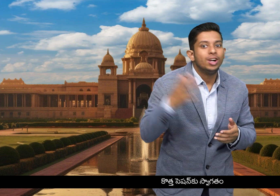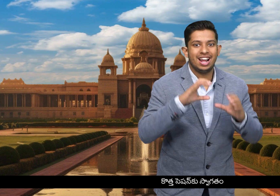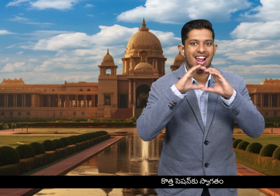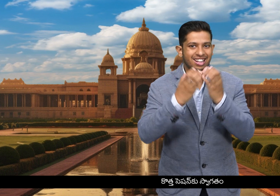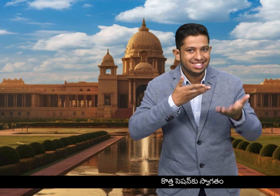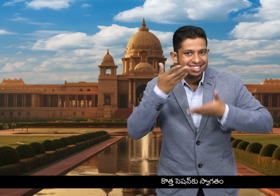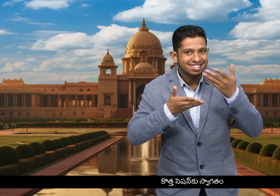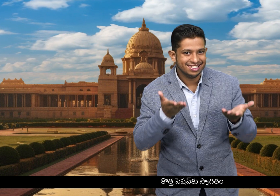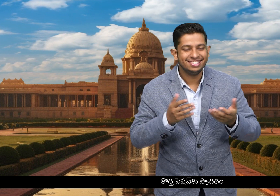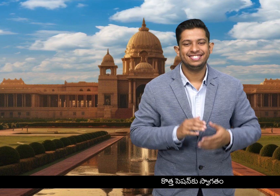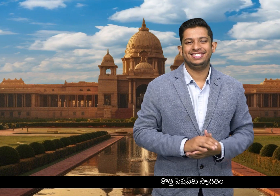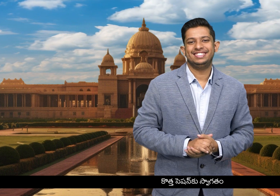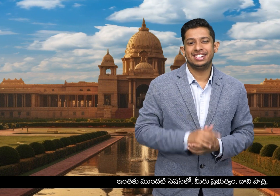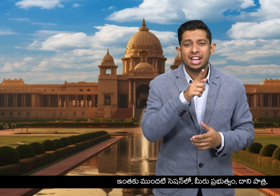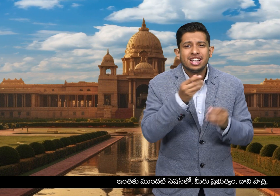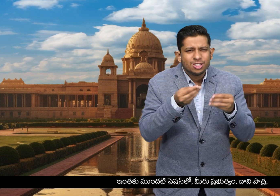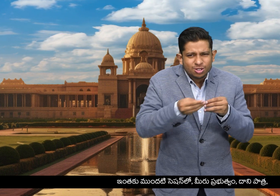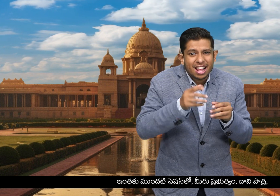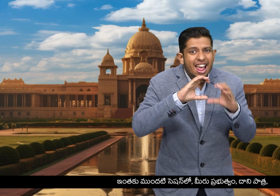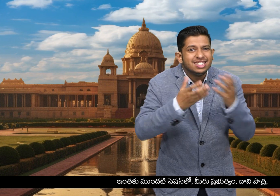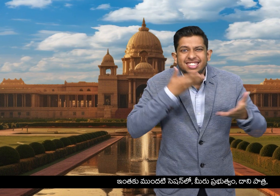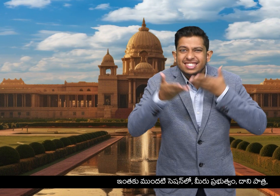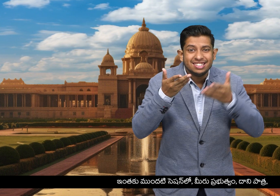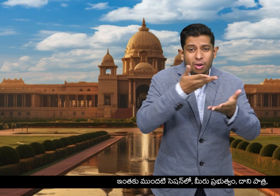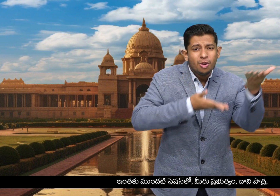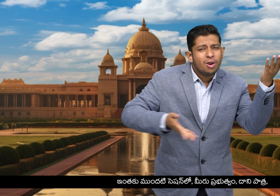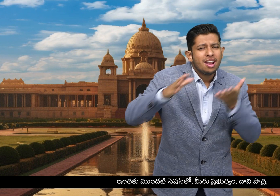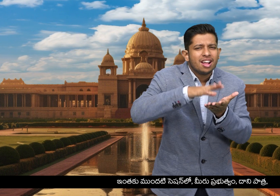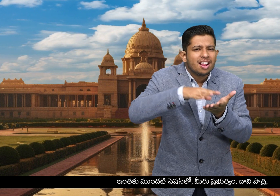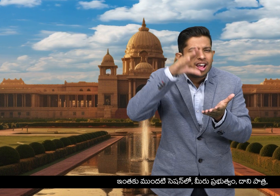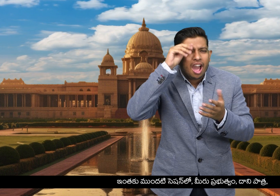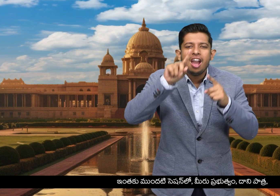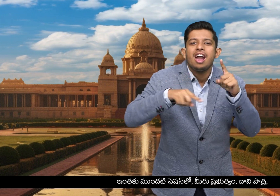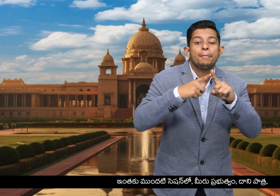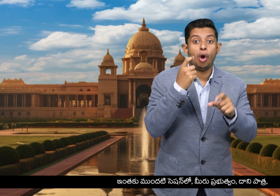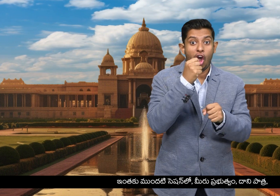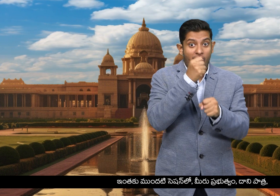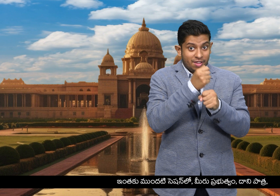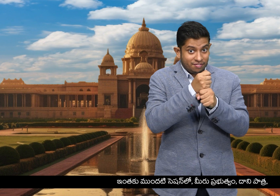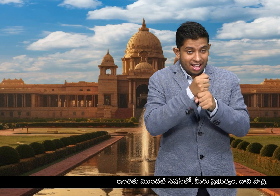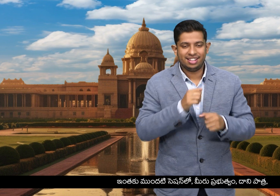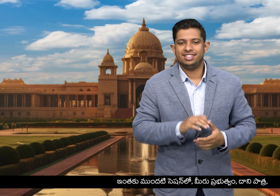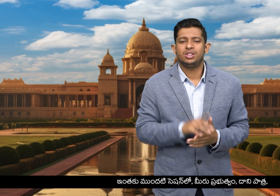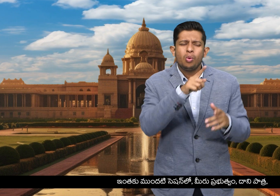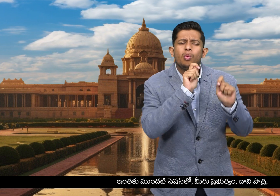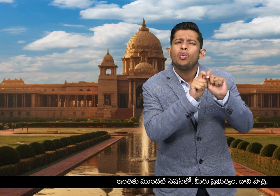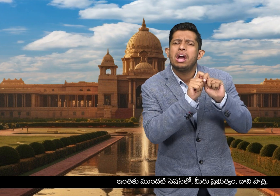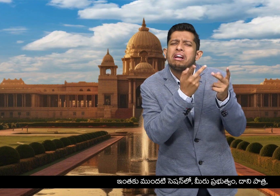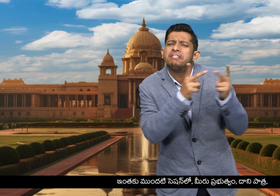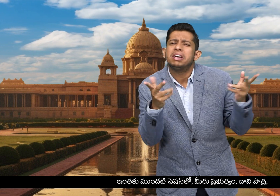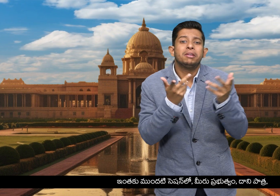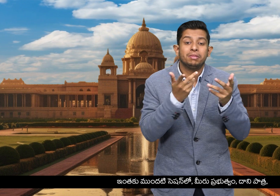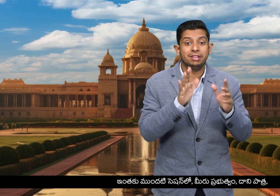సెషన్కు స్వాగతం. ఇంతకు ముందటి సెషన్లో మీరు ప్రభుత్వం, దాని పాత్ర,